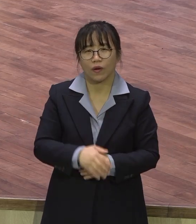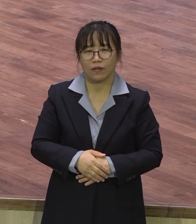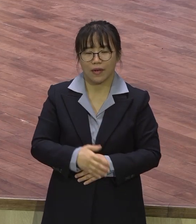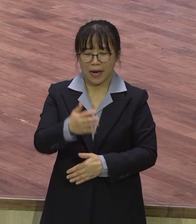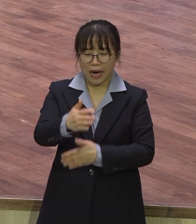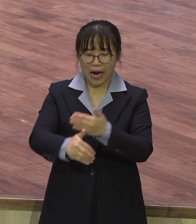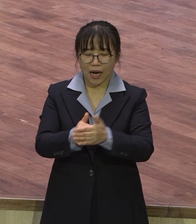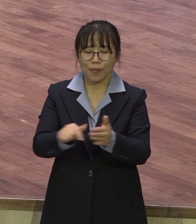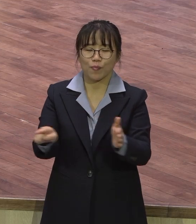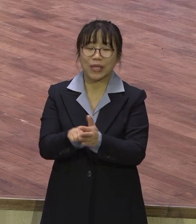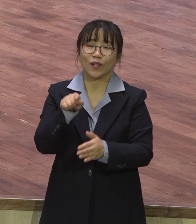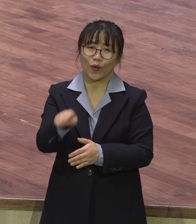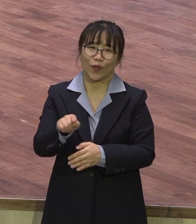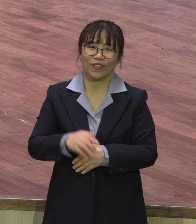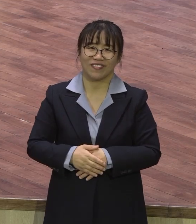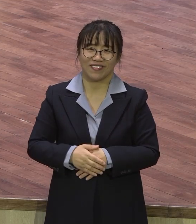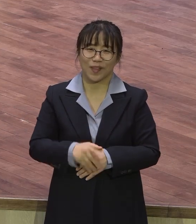그래서